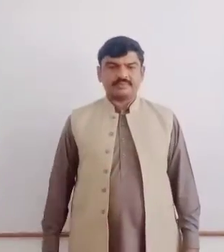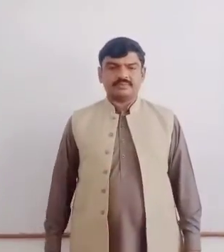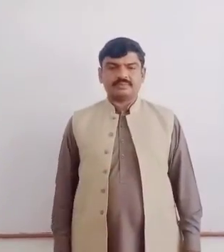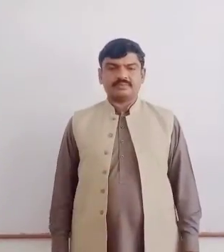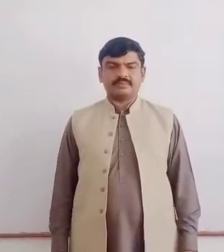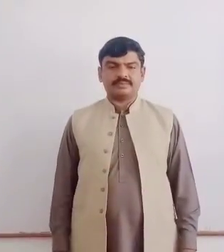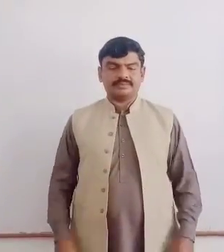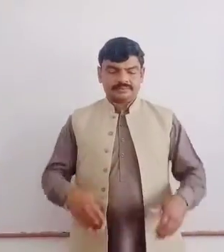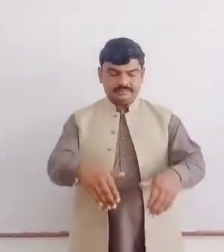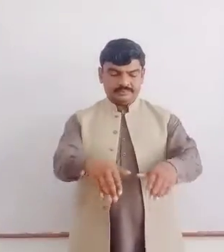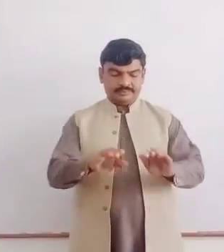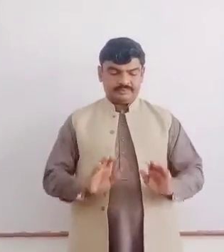मकबरा,